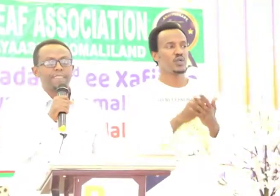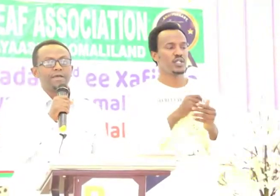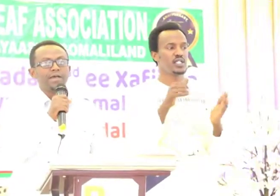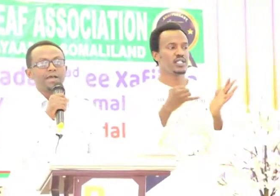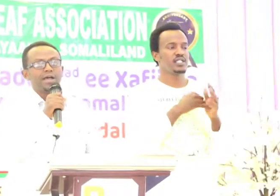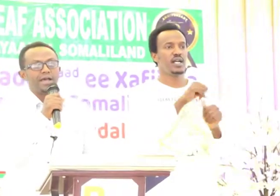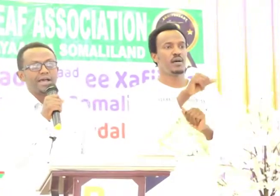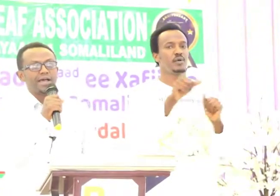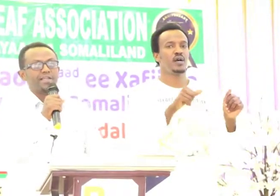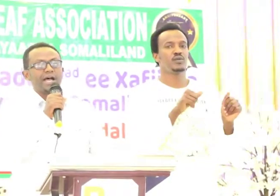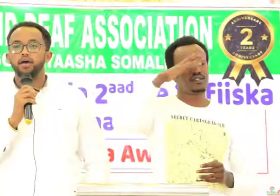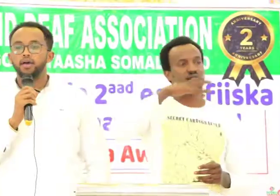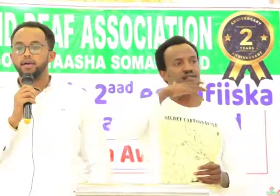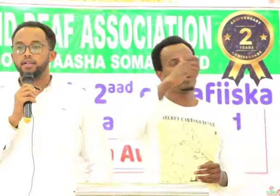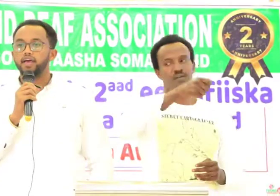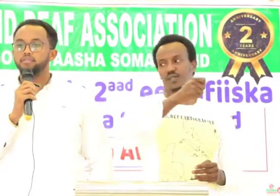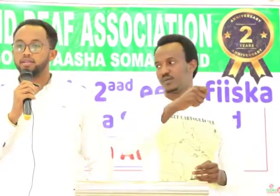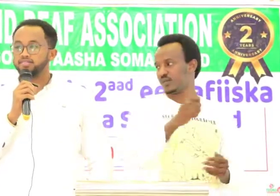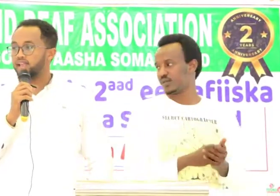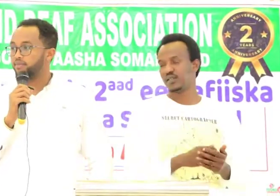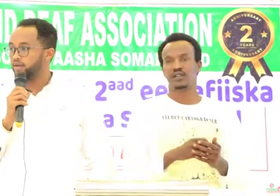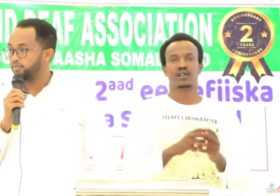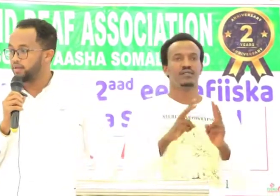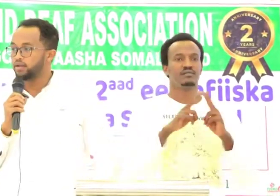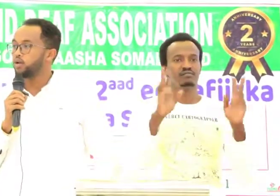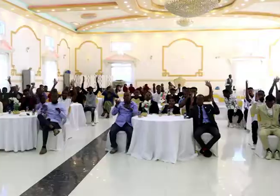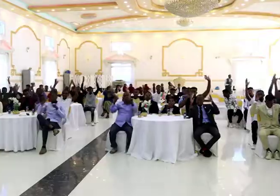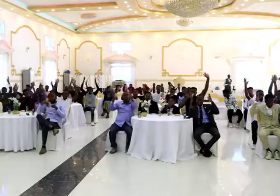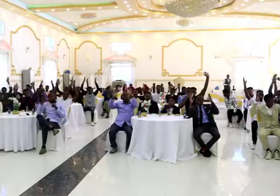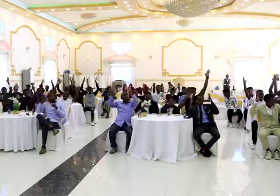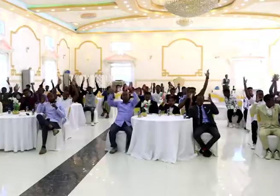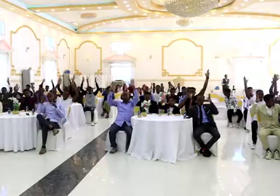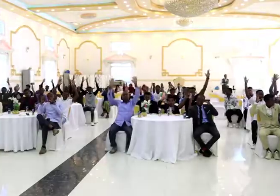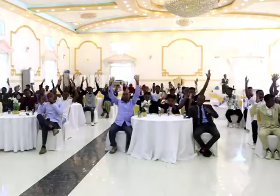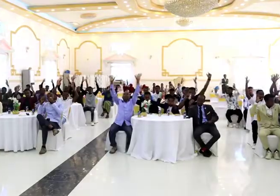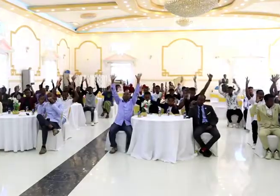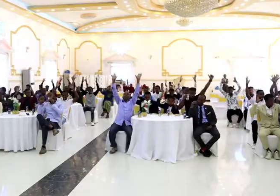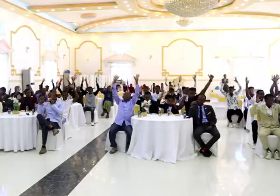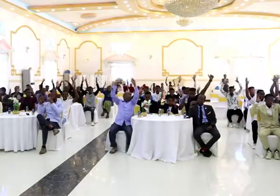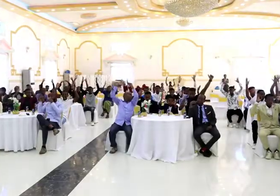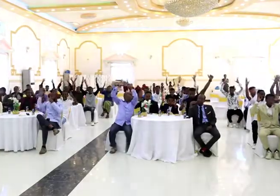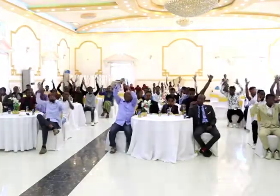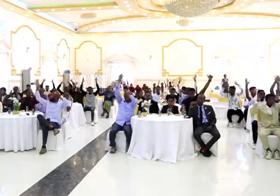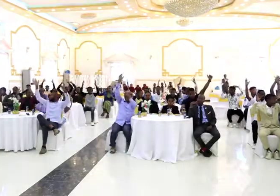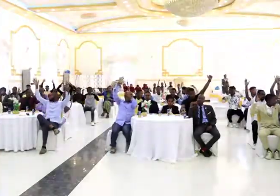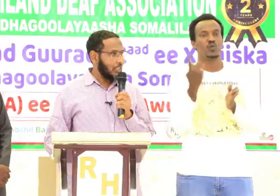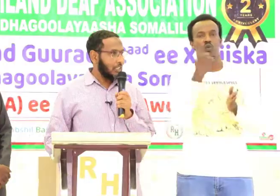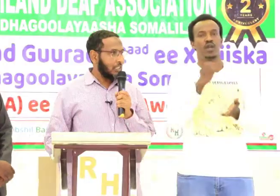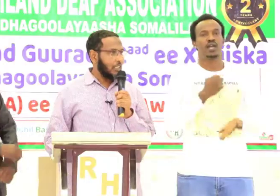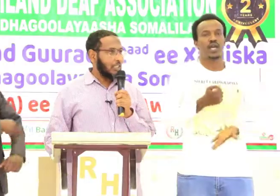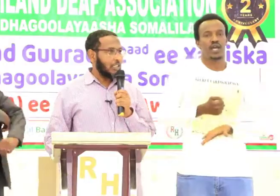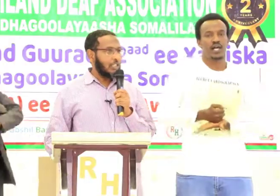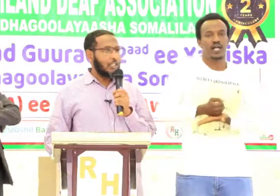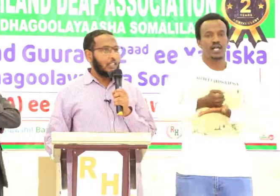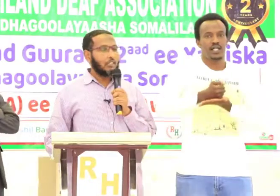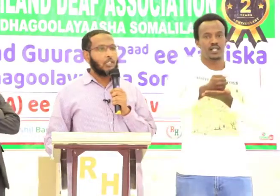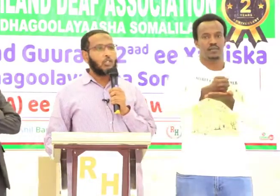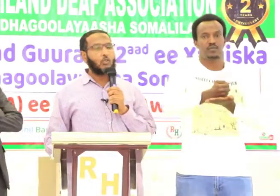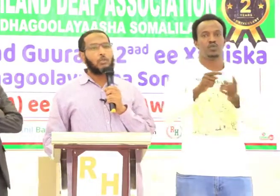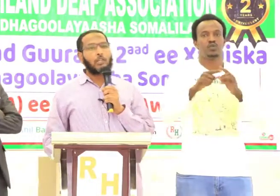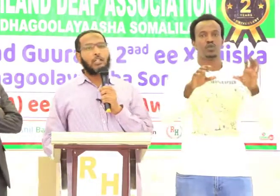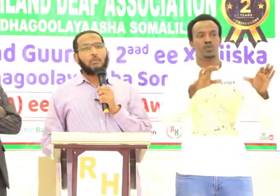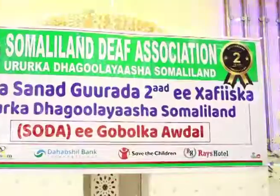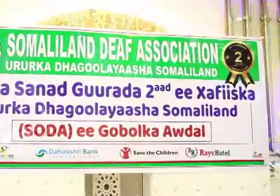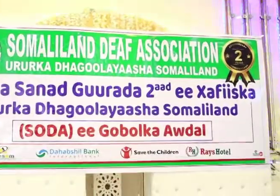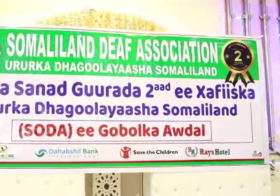aqoon-yahanno, waxayna ay bogaadiyeen xuska sanad guuradii labaad ee ururka dhagoolayaasha ee gobolka Awdal.